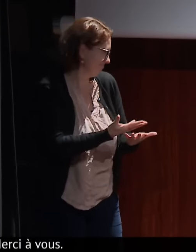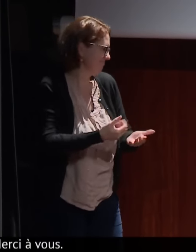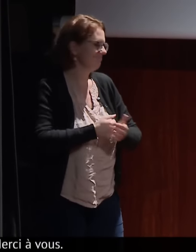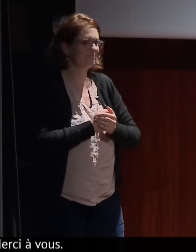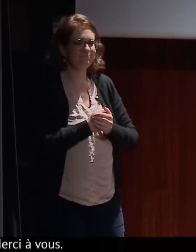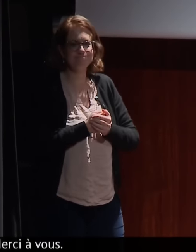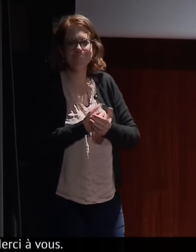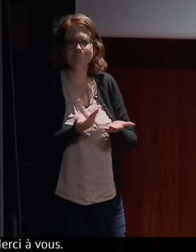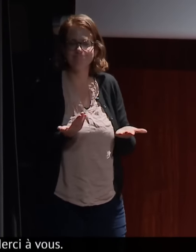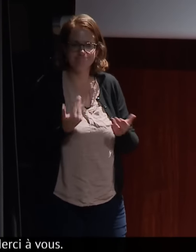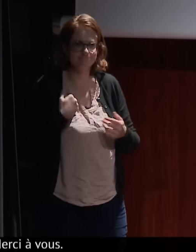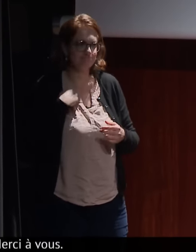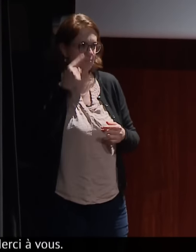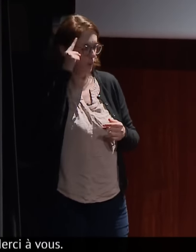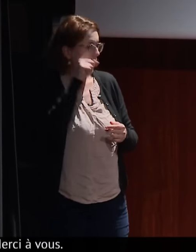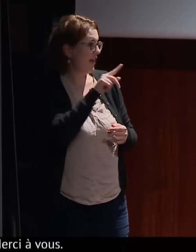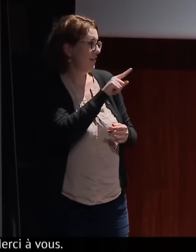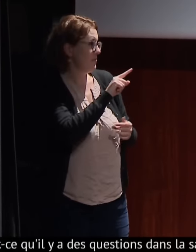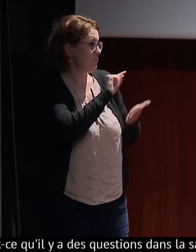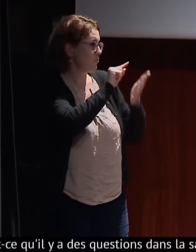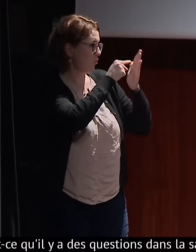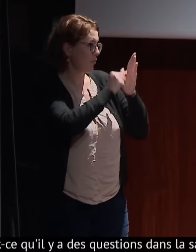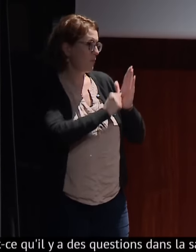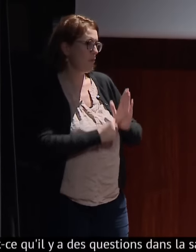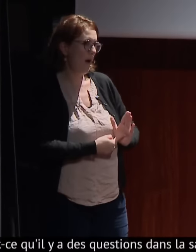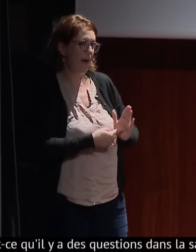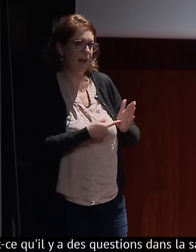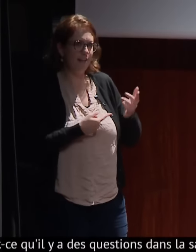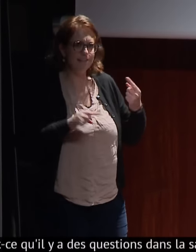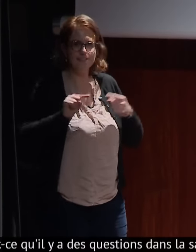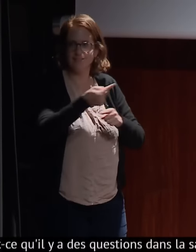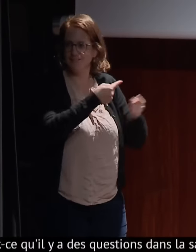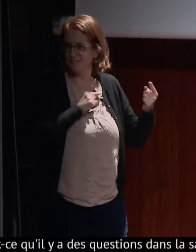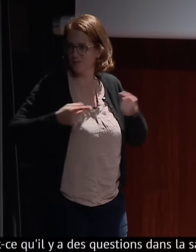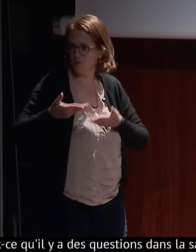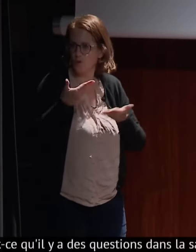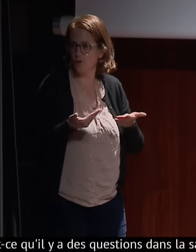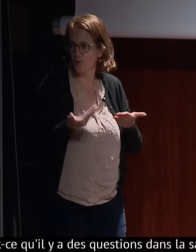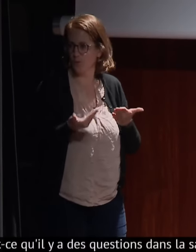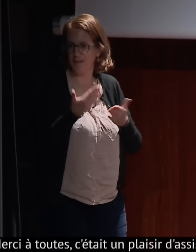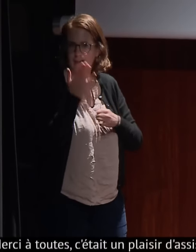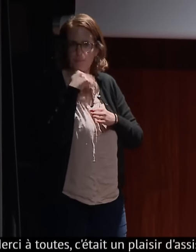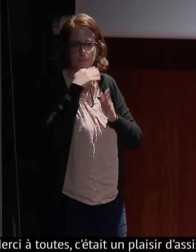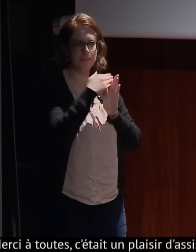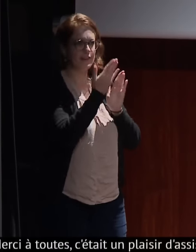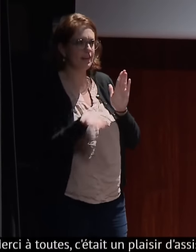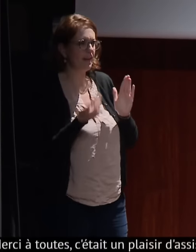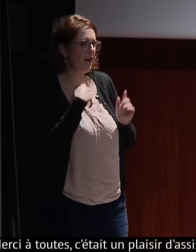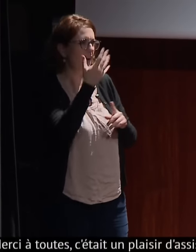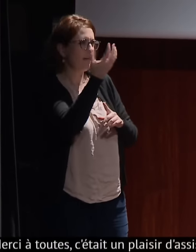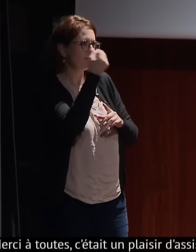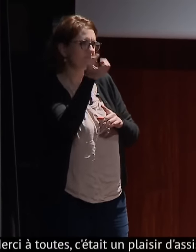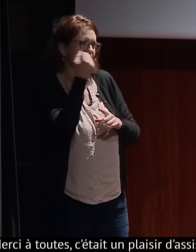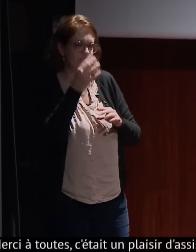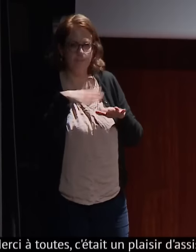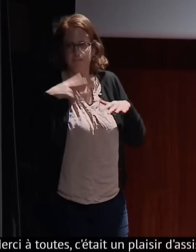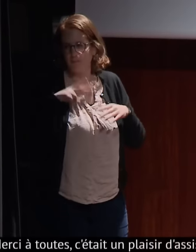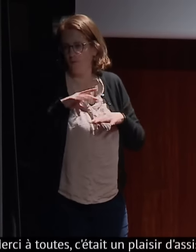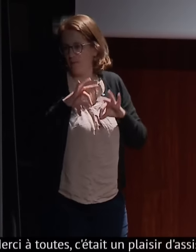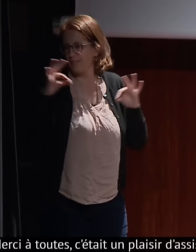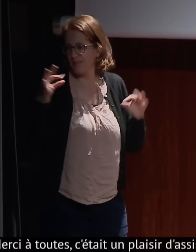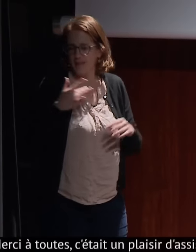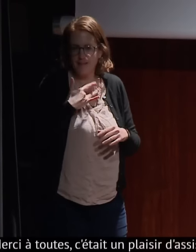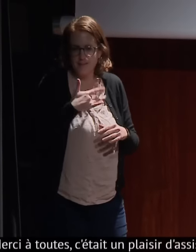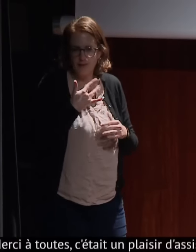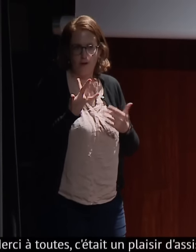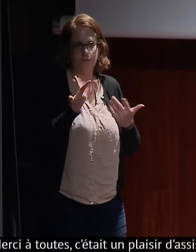question, c'est peut-être plus un avis ou une remarque par rapport aux différents points qui ont été abordés aujourd'hui, tout au